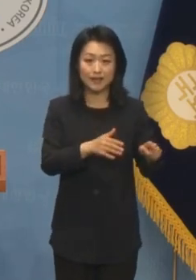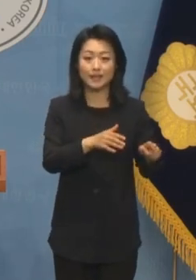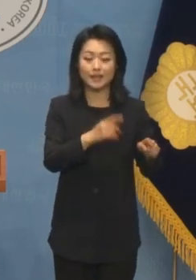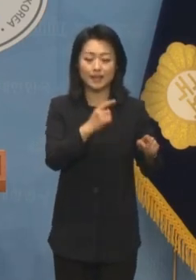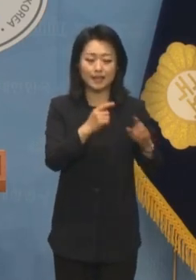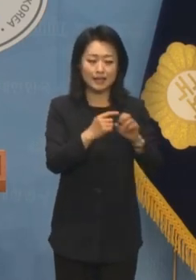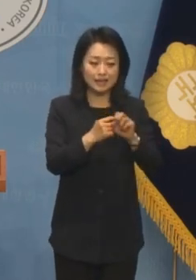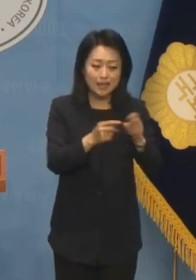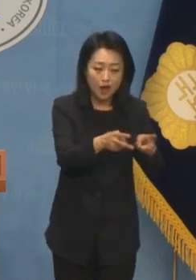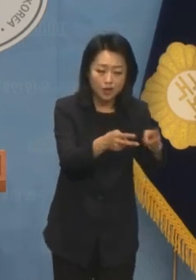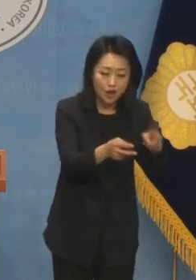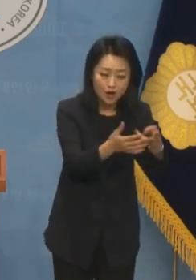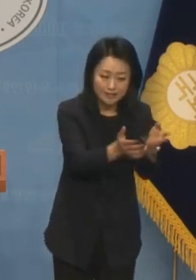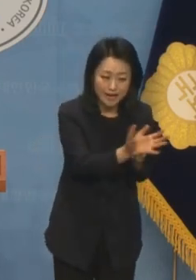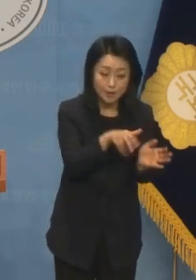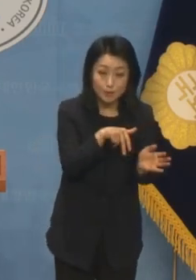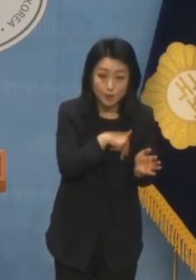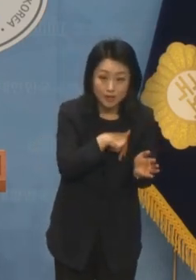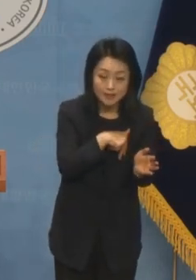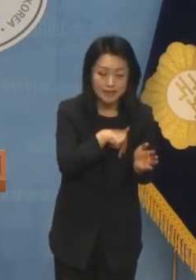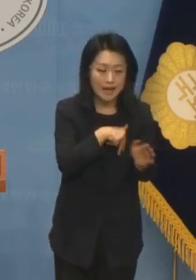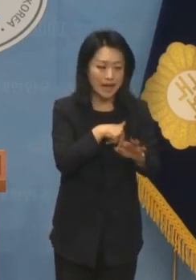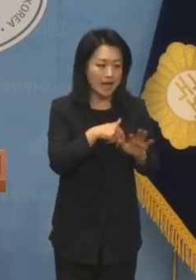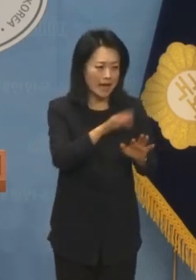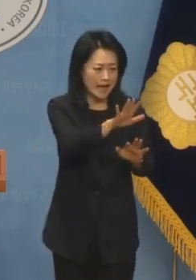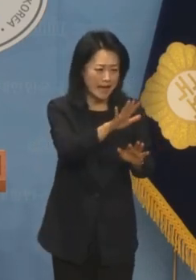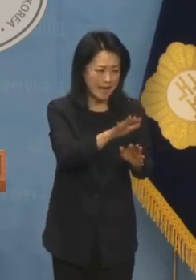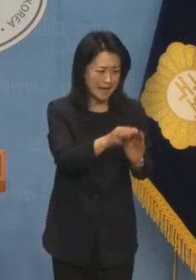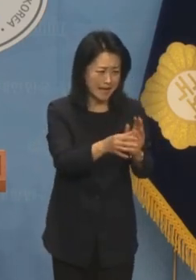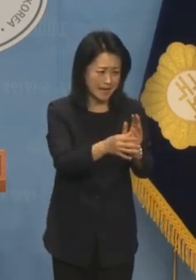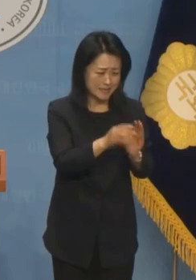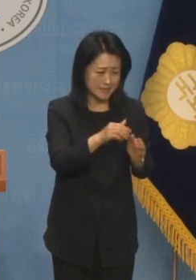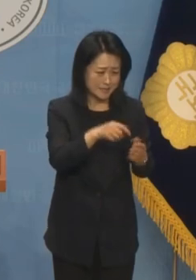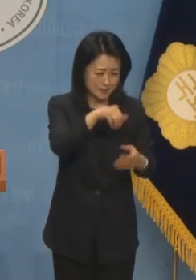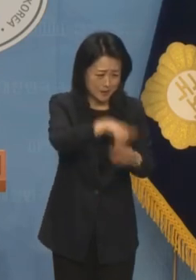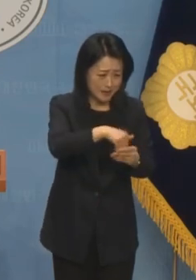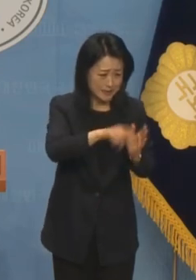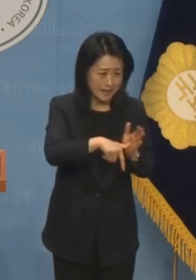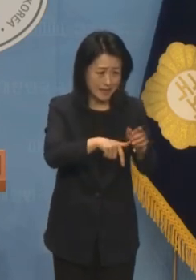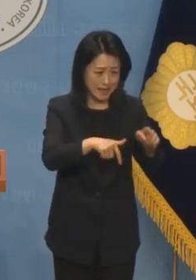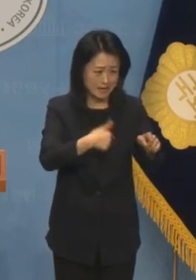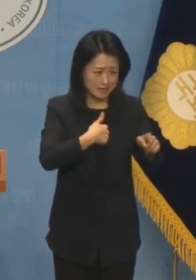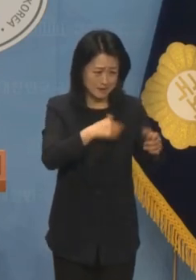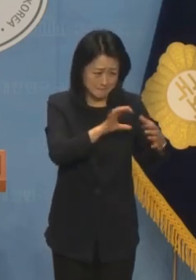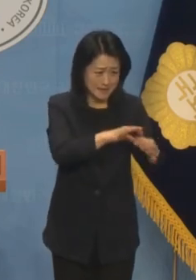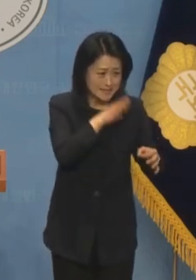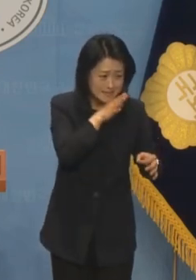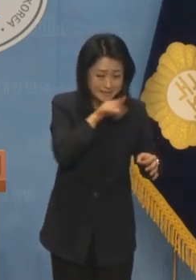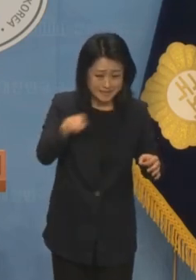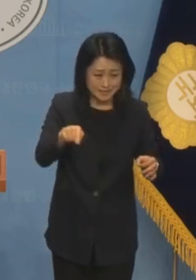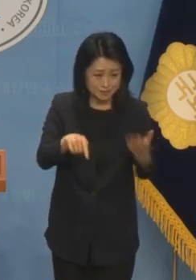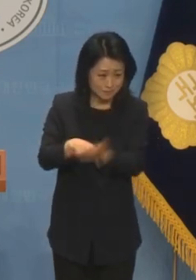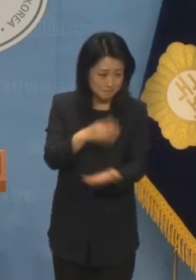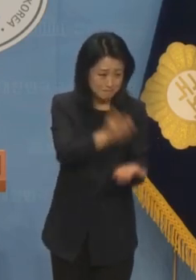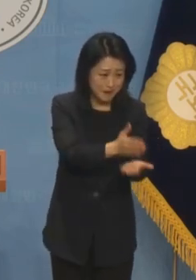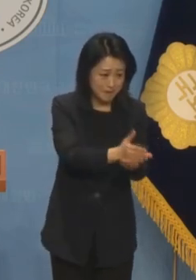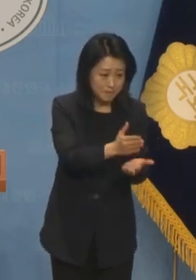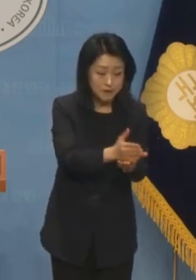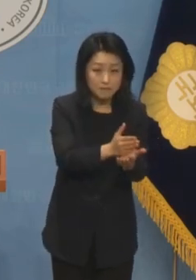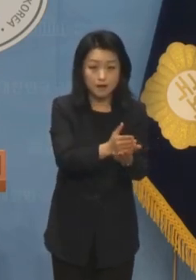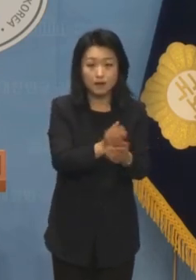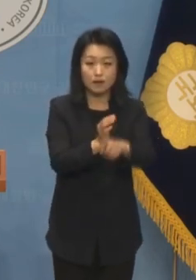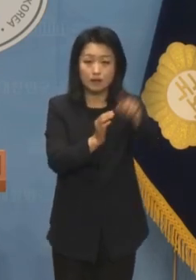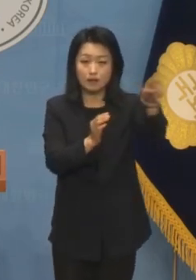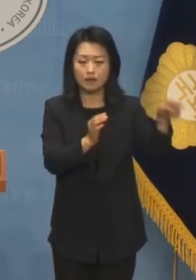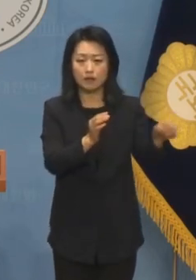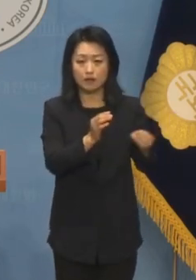부결을 외치며 그들만의 단일 대우를 강조하고 있습니다. 이제 의원들 표까지 틀어막아 거부권 행정 독재를